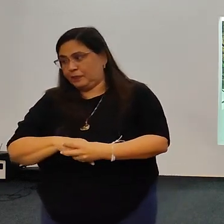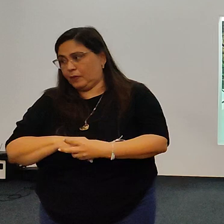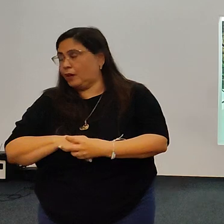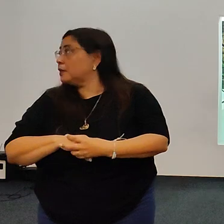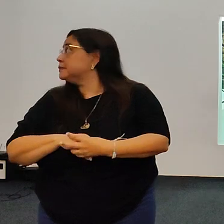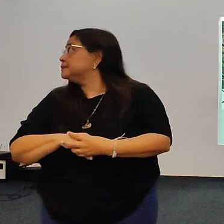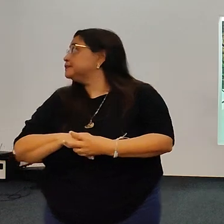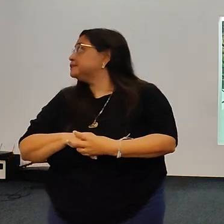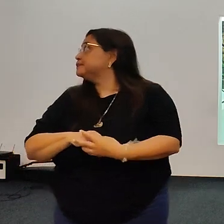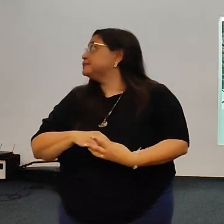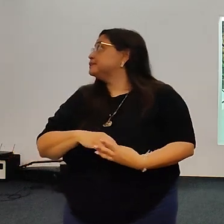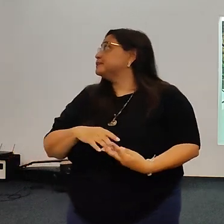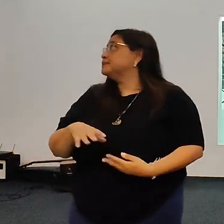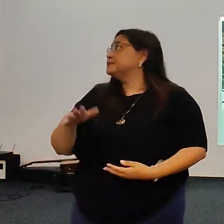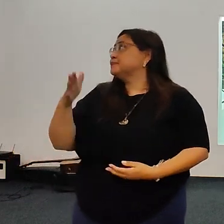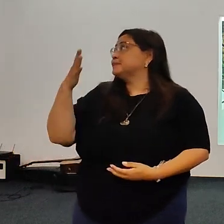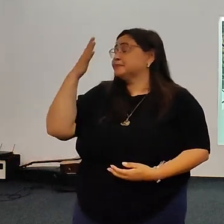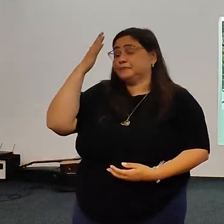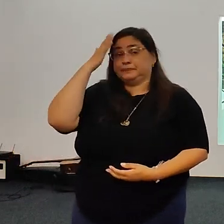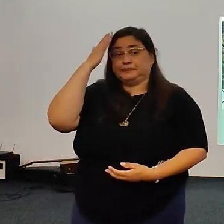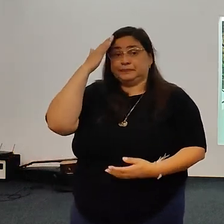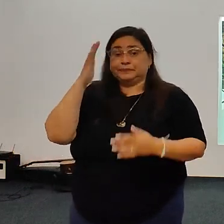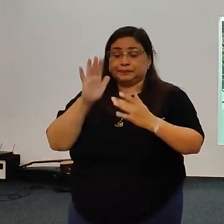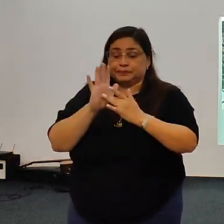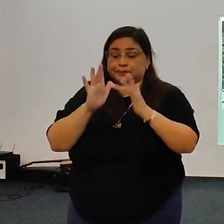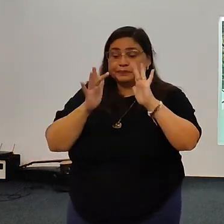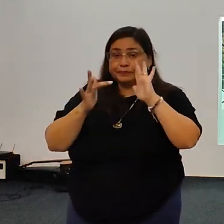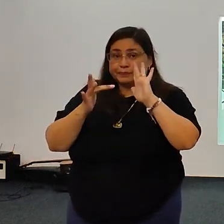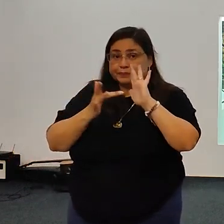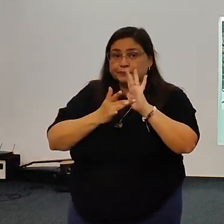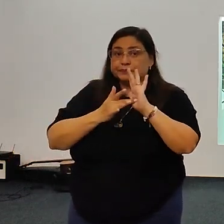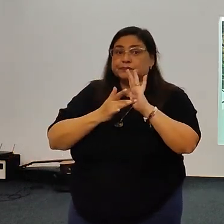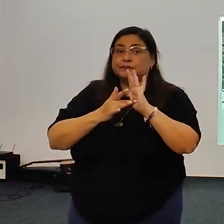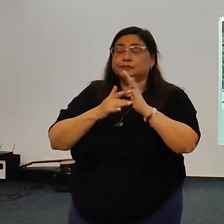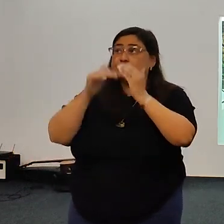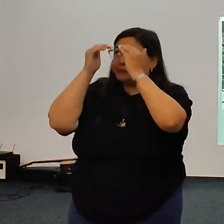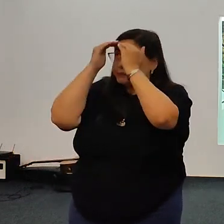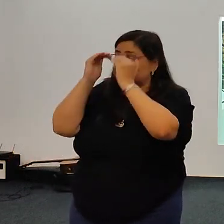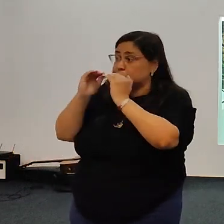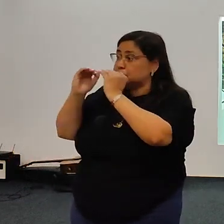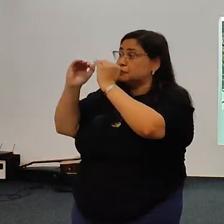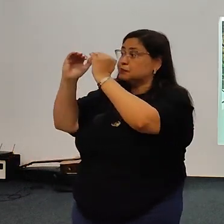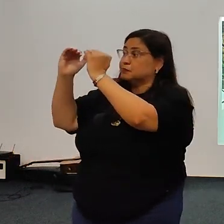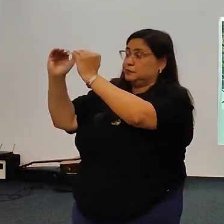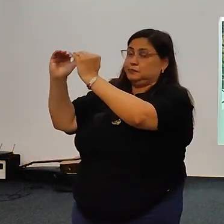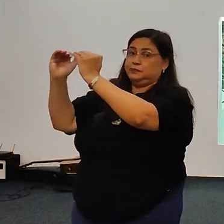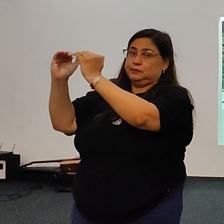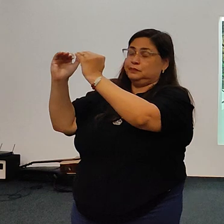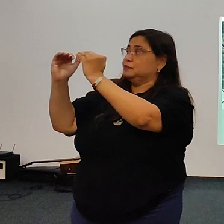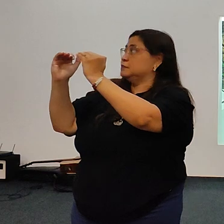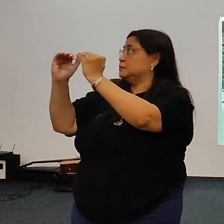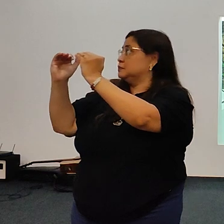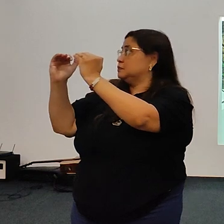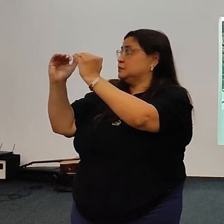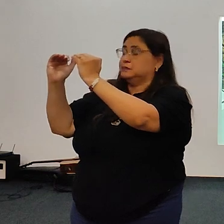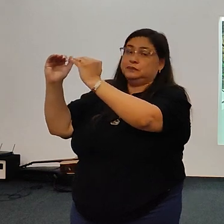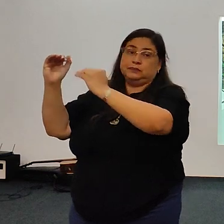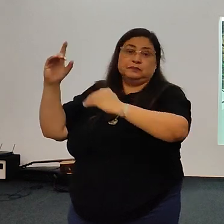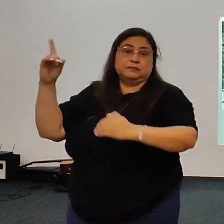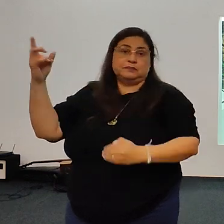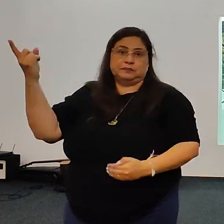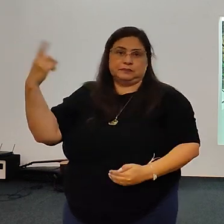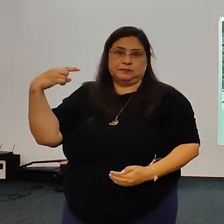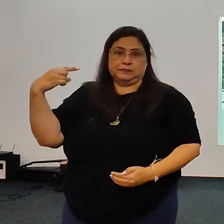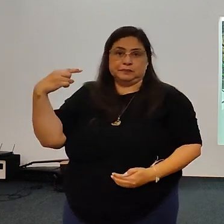Sabemos que o conhecemos, se obedecemos aos seus. A maior evidência de um